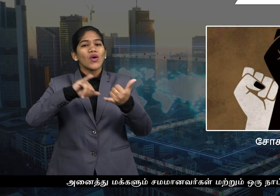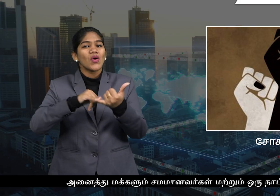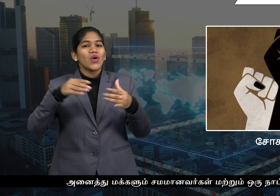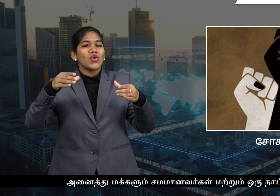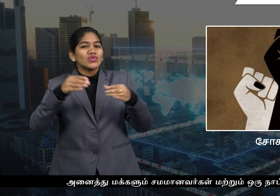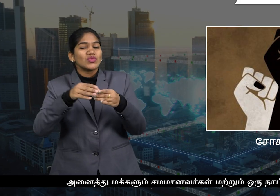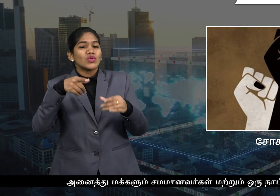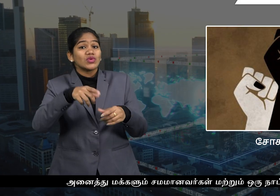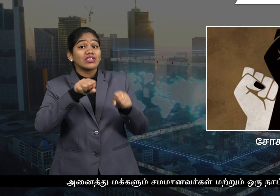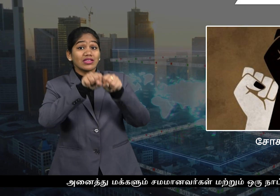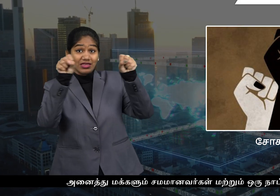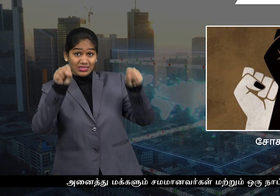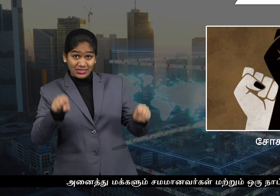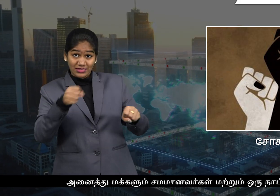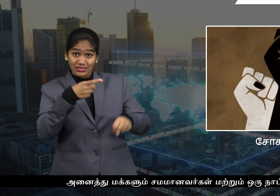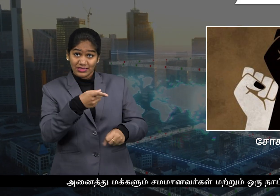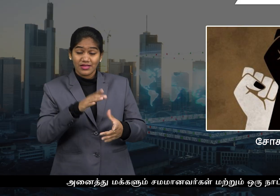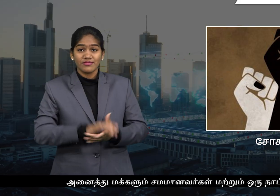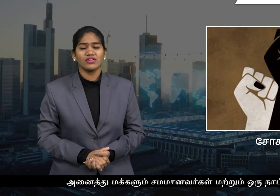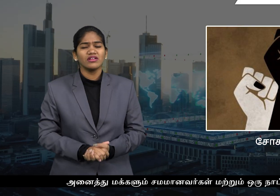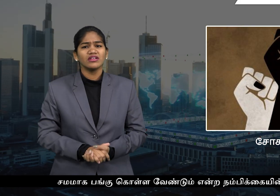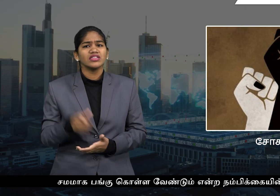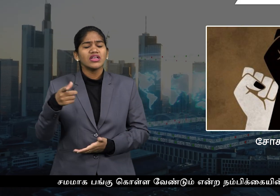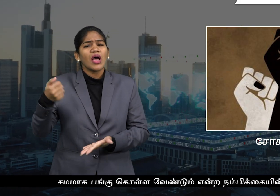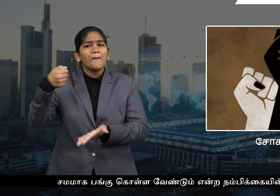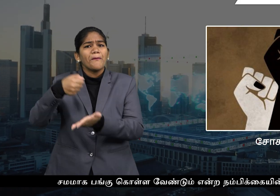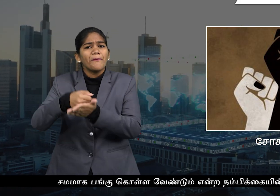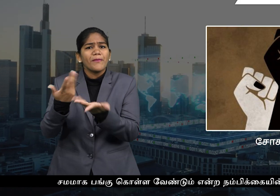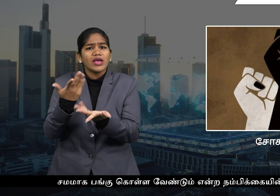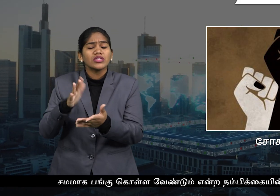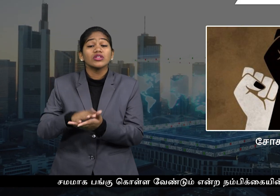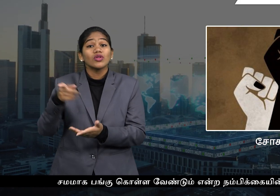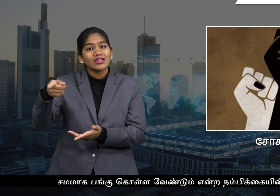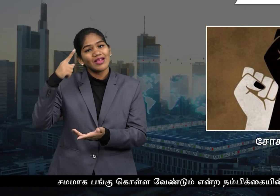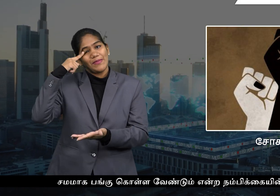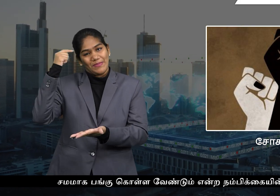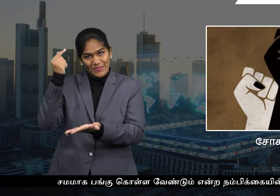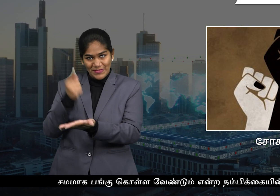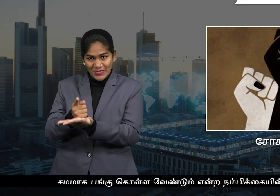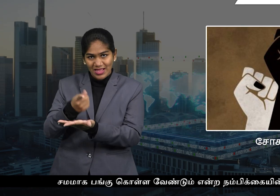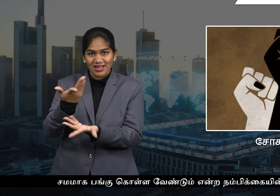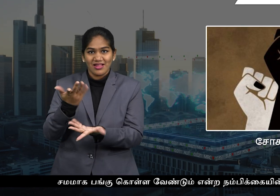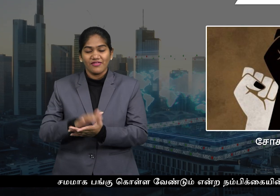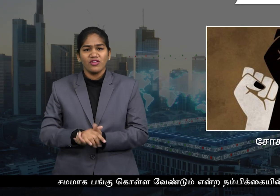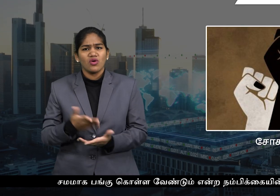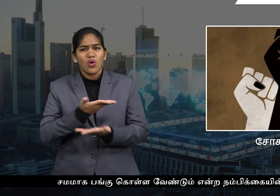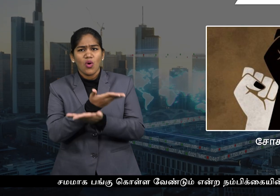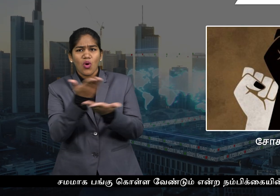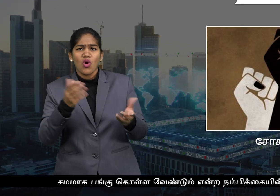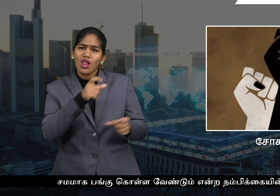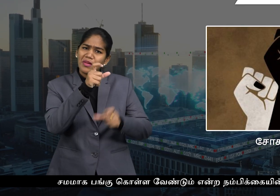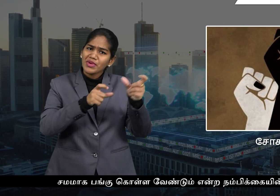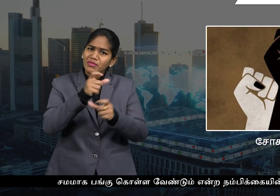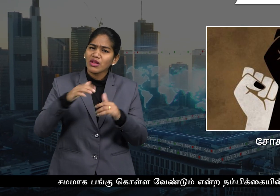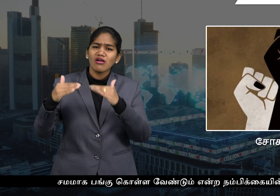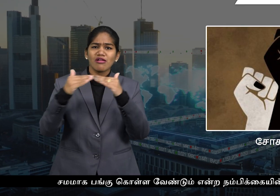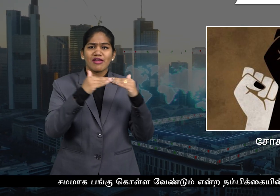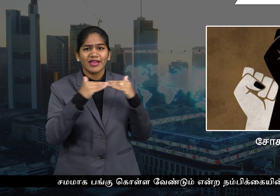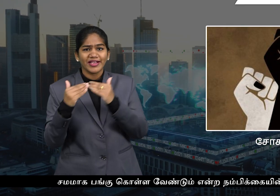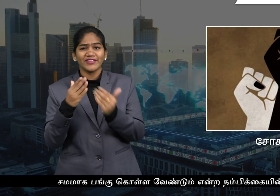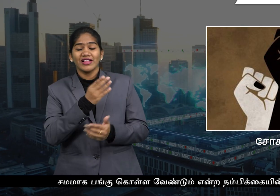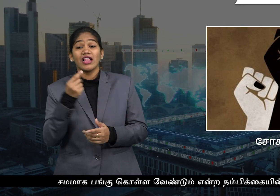சமமானவர்கள் மற்றும் ஒரு நாட்டின் பணத்தில் சமமாக பங்கு கொள்ள வேண்டும் என்ற நம்பிக்கையின் அடிப்படையில்.